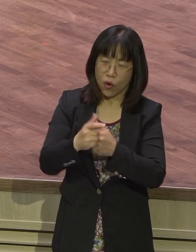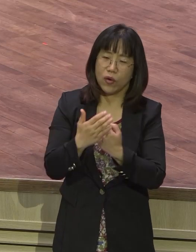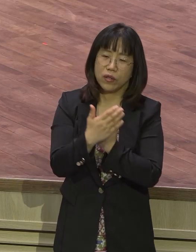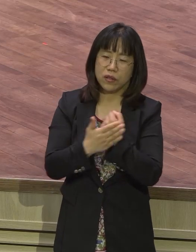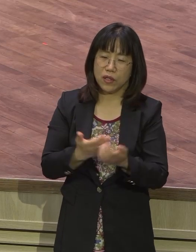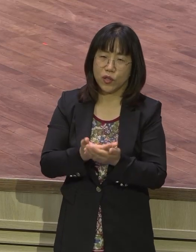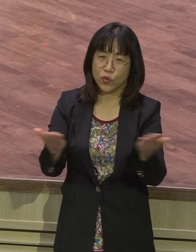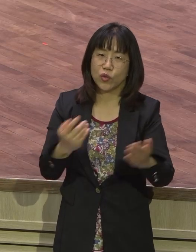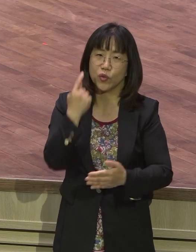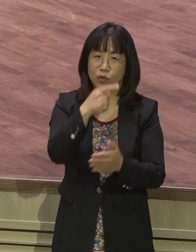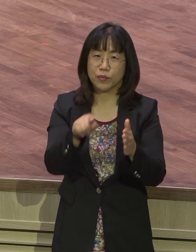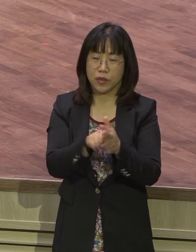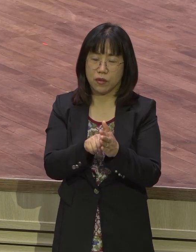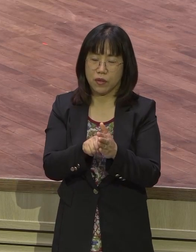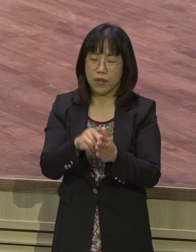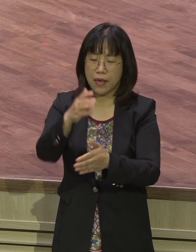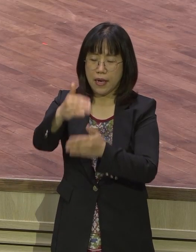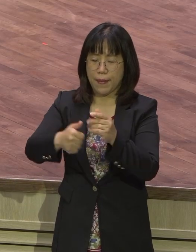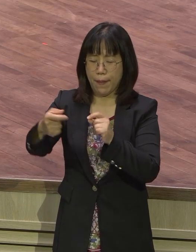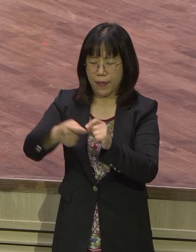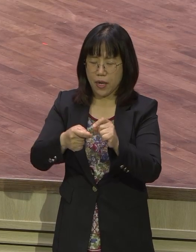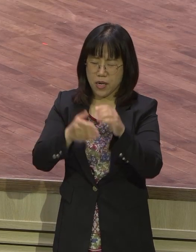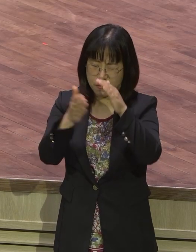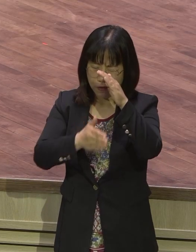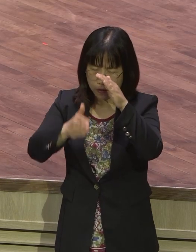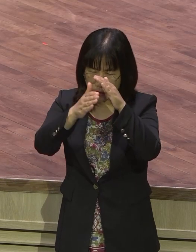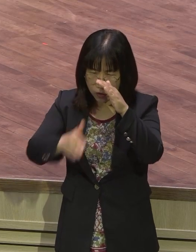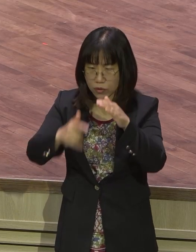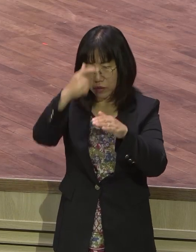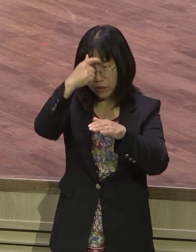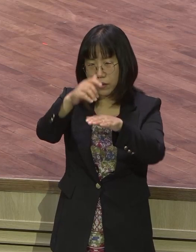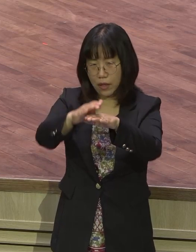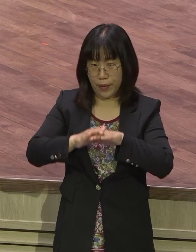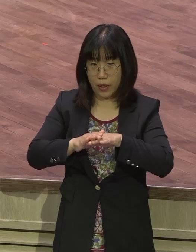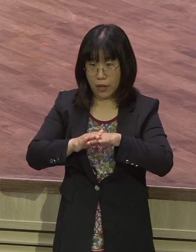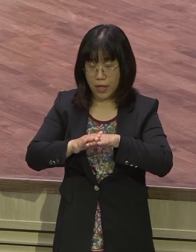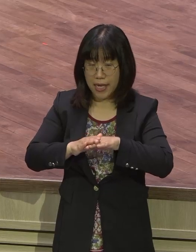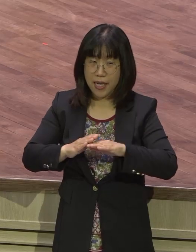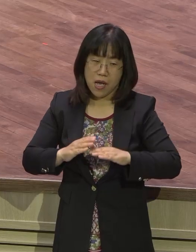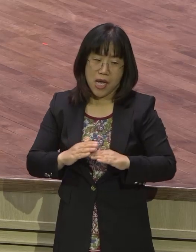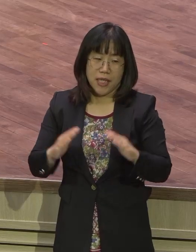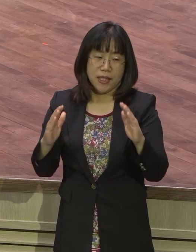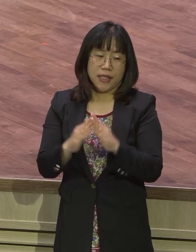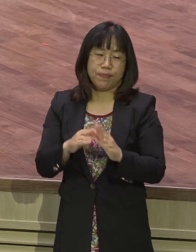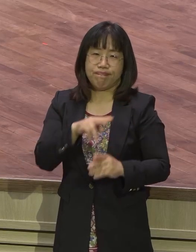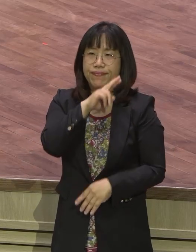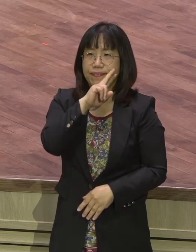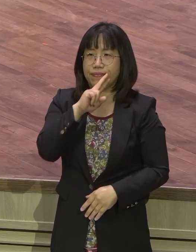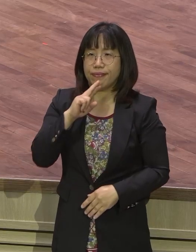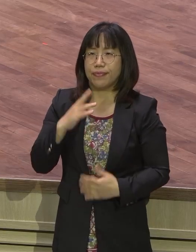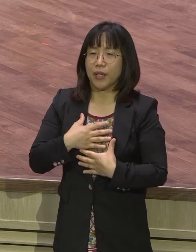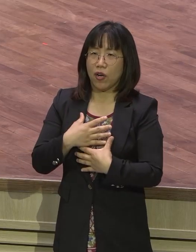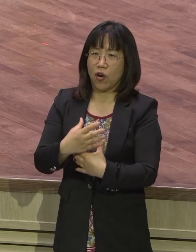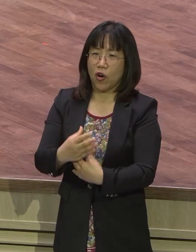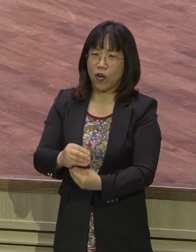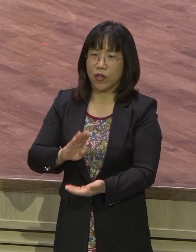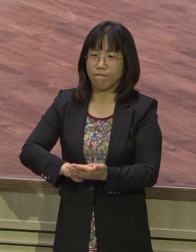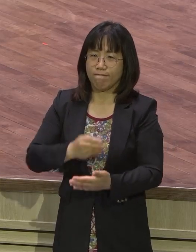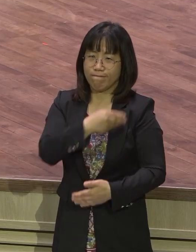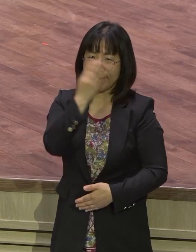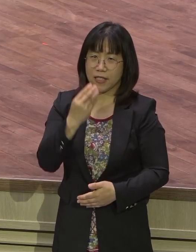정식으로 하나님 앞에 예배 드리세요 안 가니까 너무 좋다 화장도 안 하고 넥타도 안 배고 너무 편하게 오니까